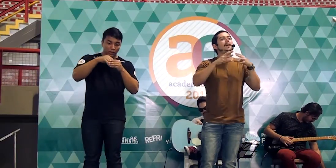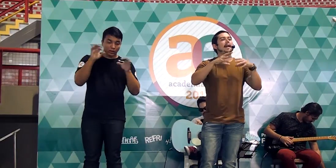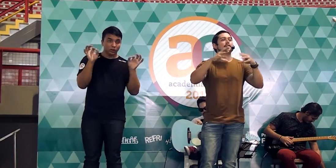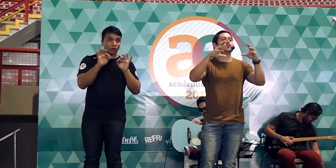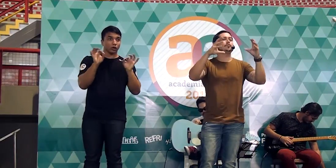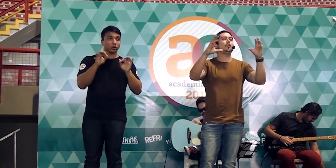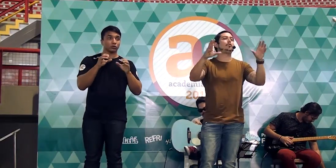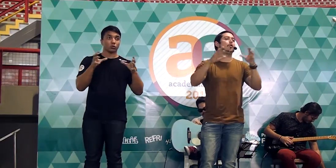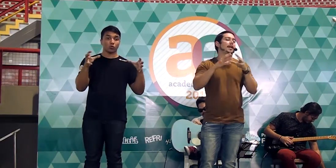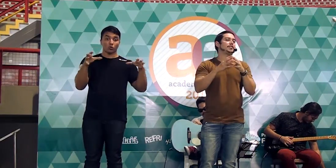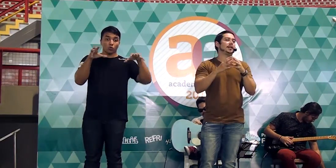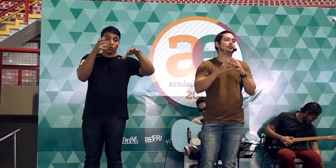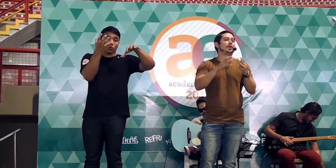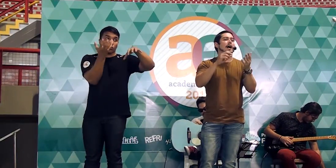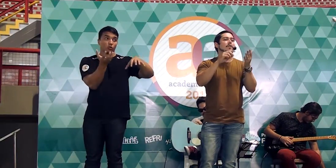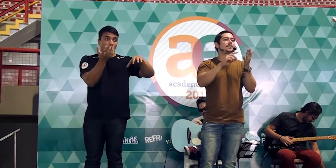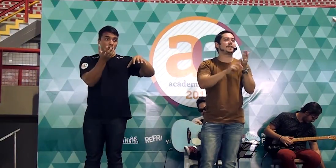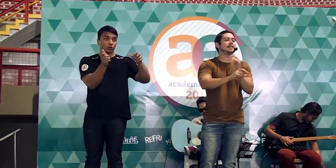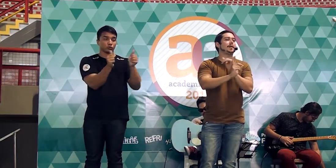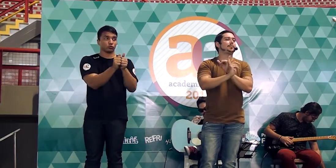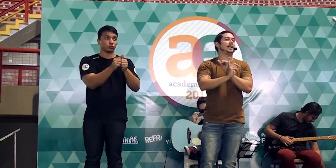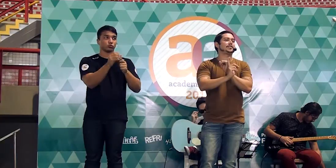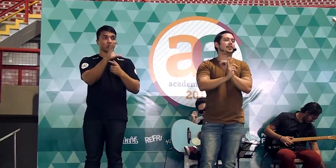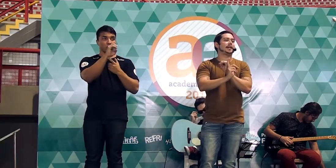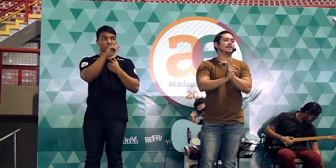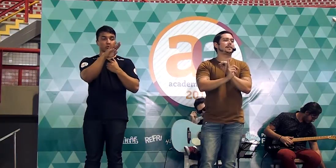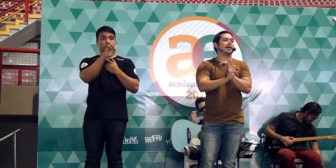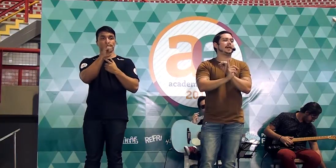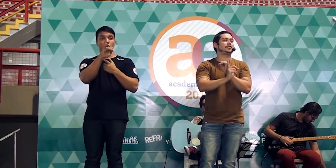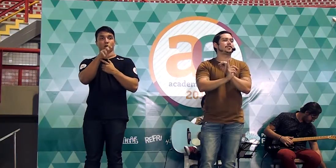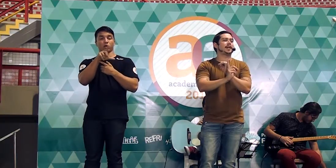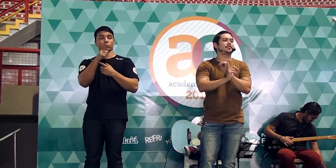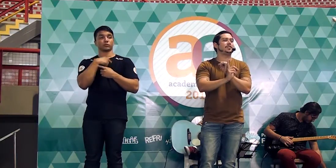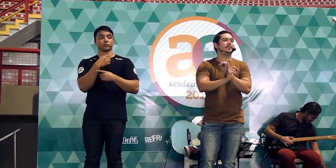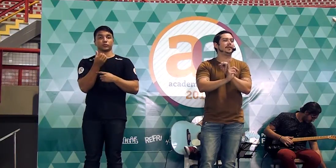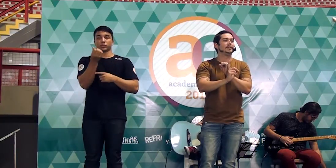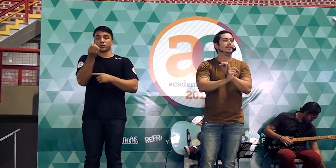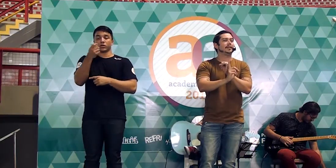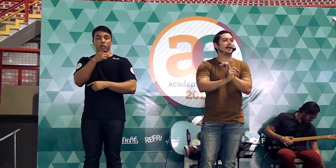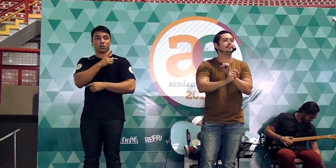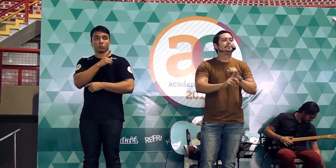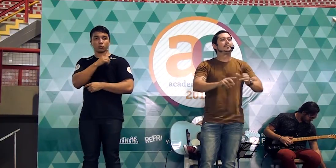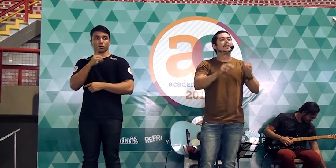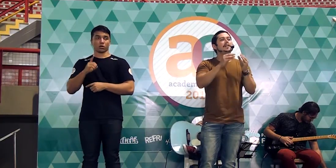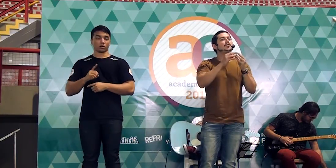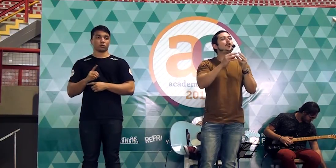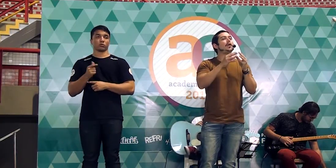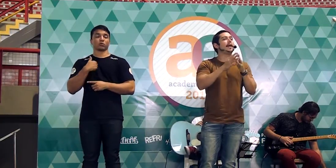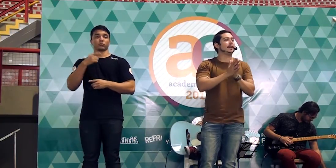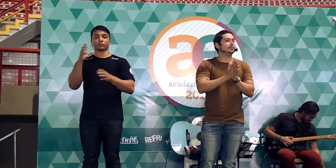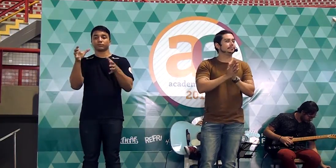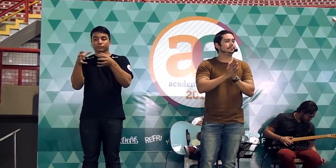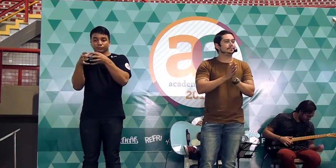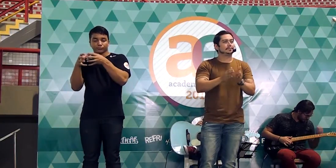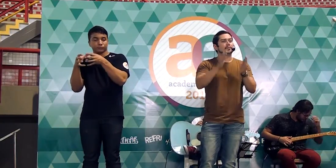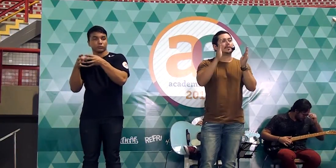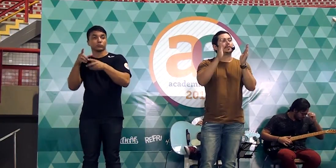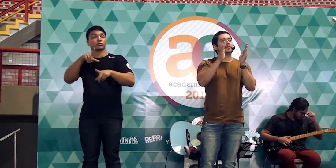o Congresso com o colégio eleitoral, 6 deputados de cada Assembleia Legislativa, tá,